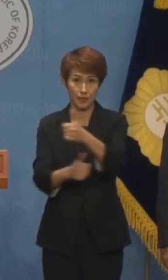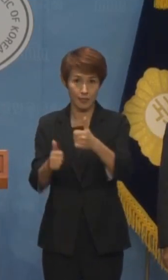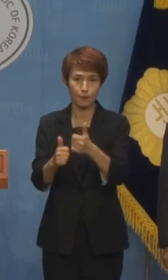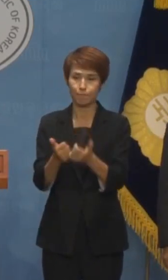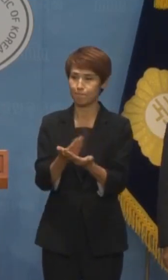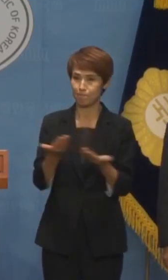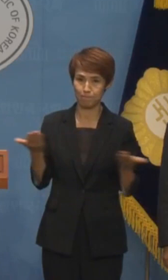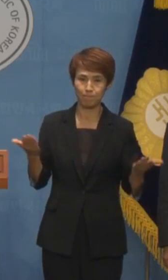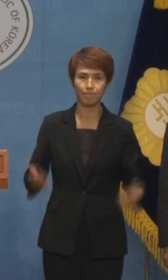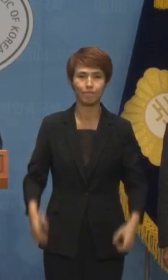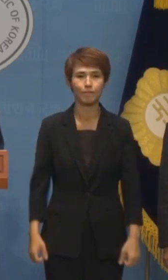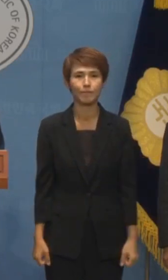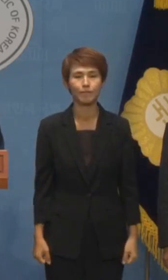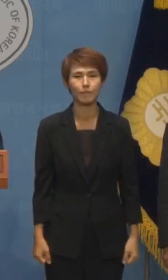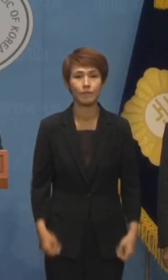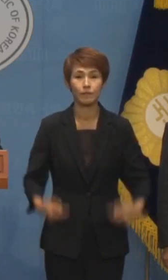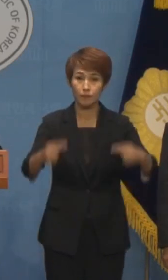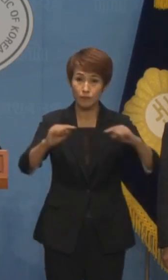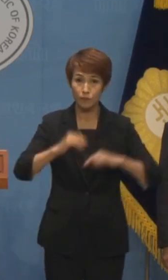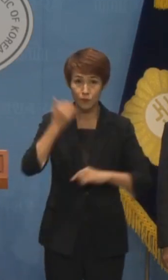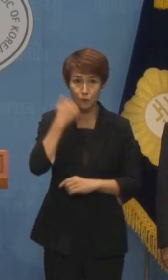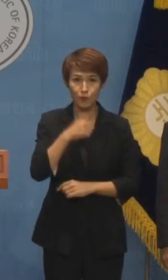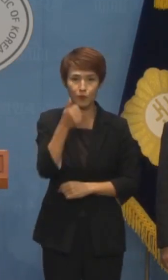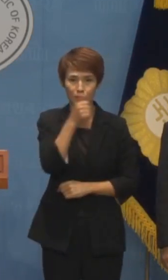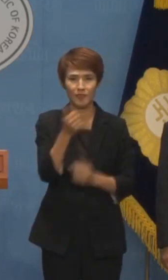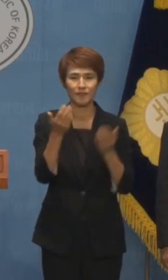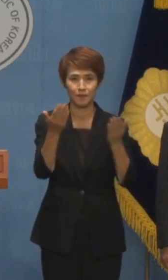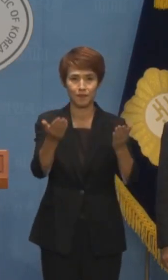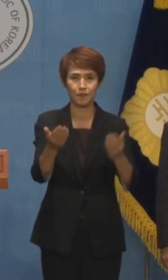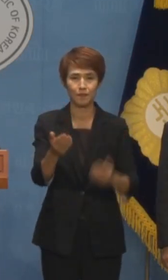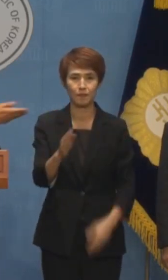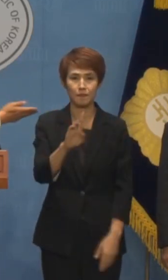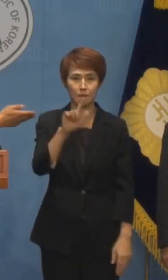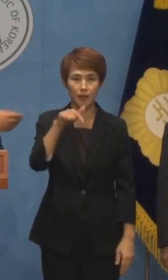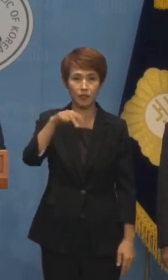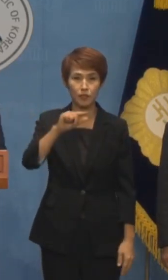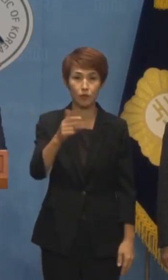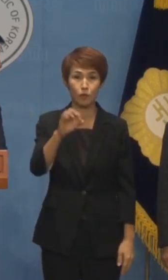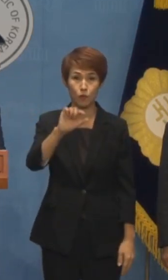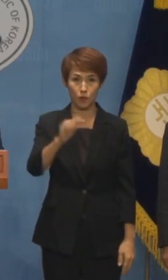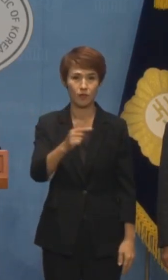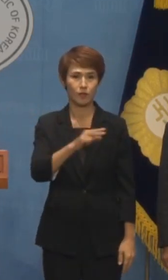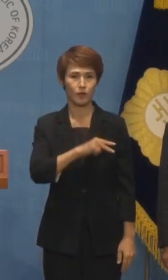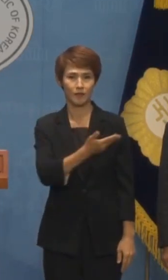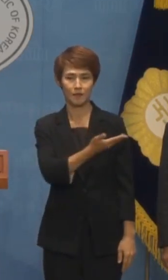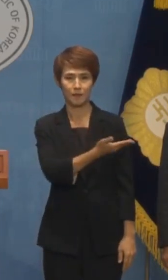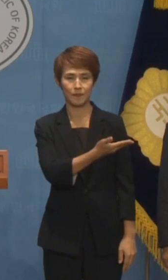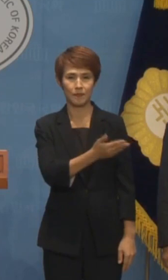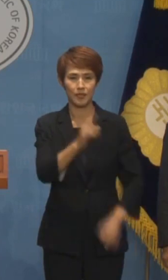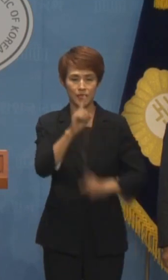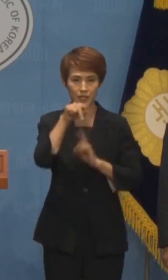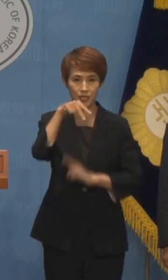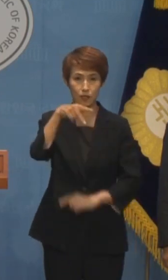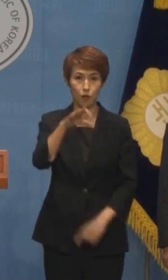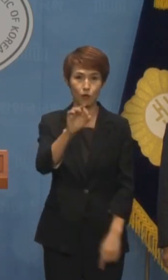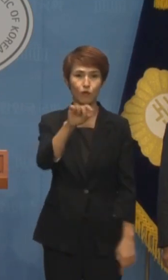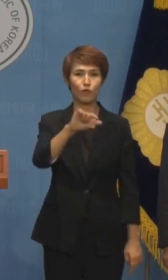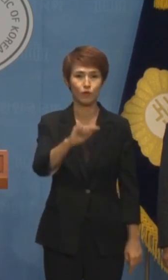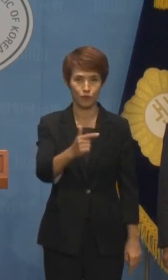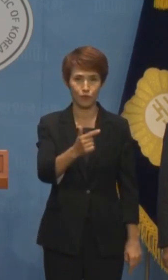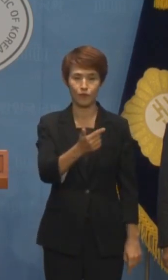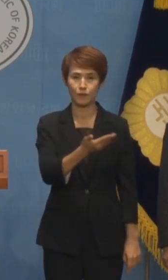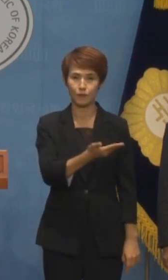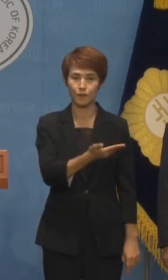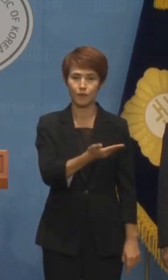하고자 모였습니다. 먼저 참석자 소개해드리겠습니다. 박선원 의원님입니다. 이성윤 의원님입니다.